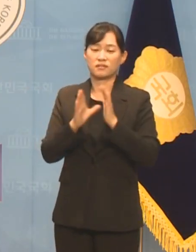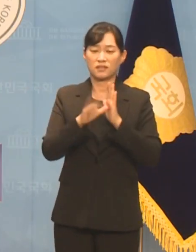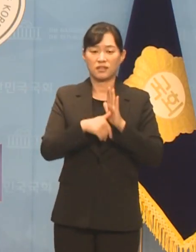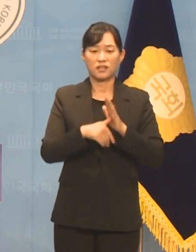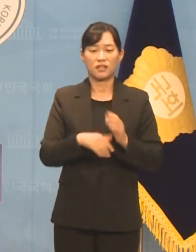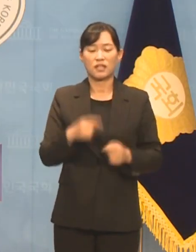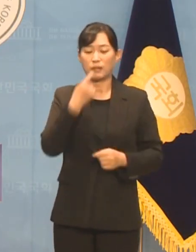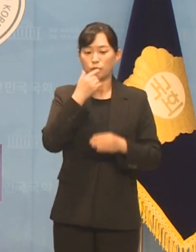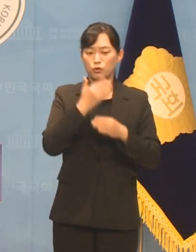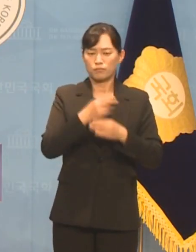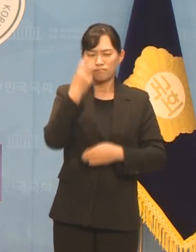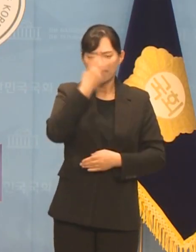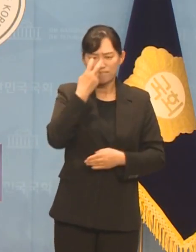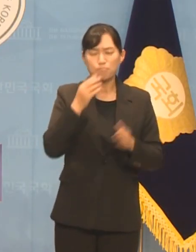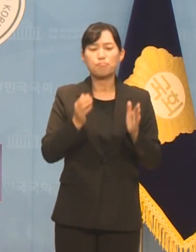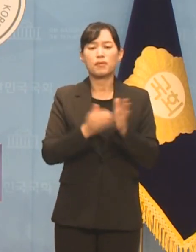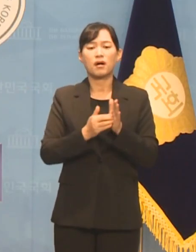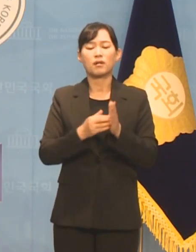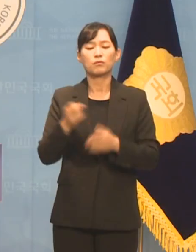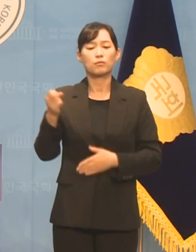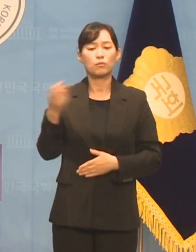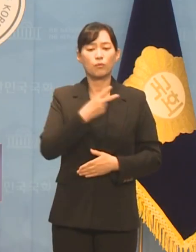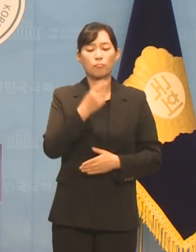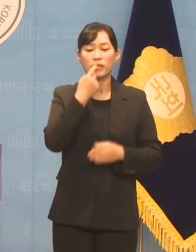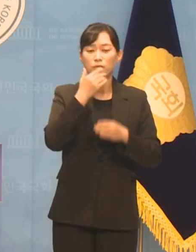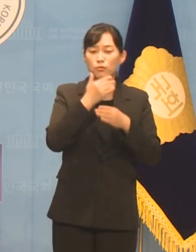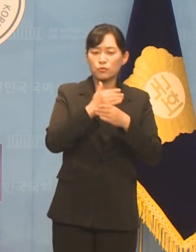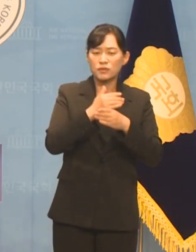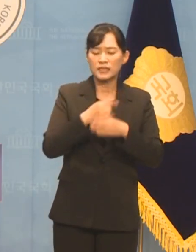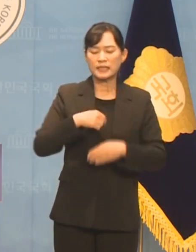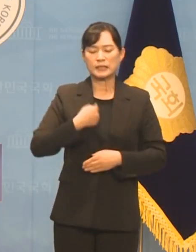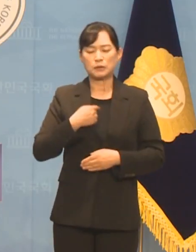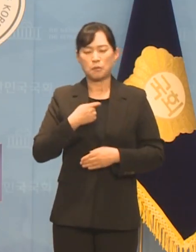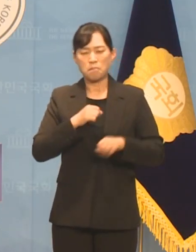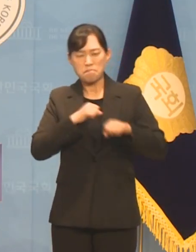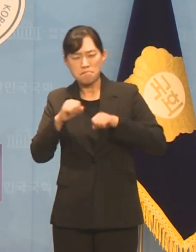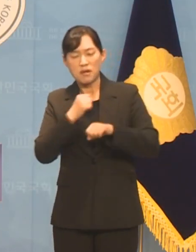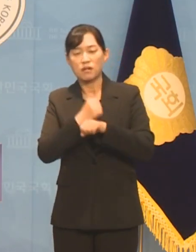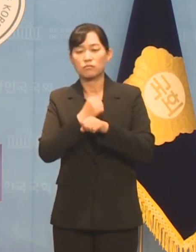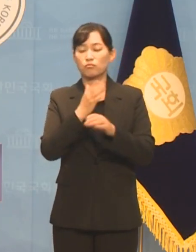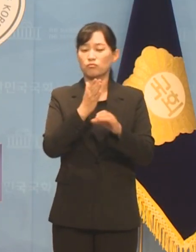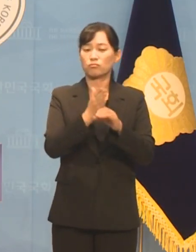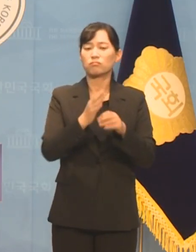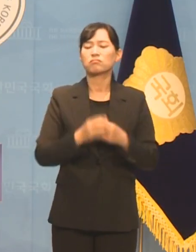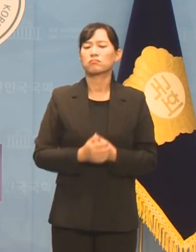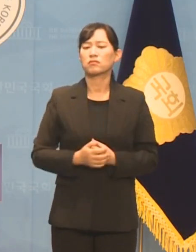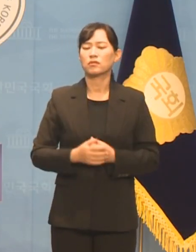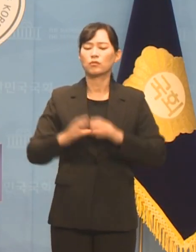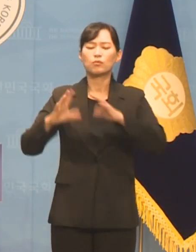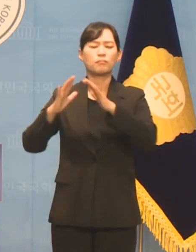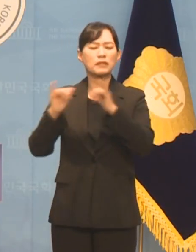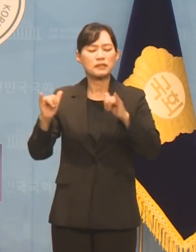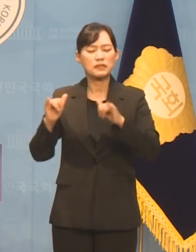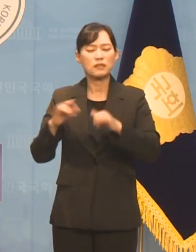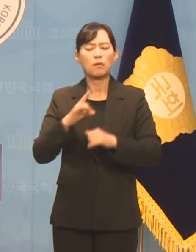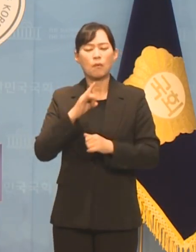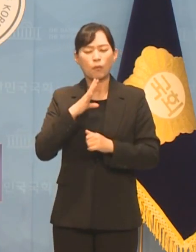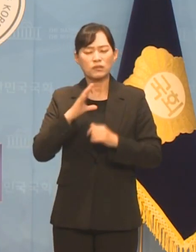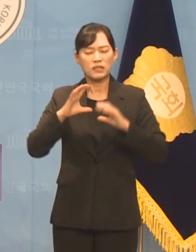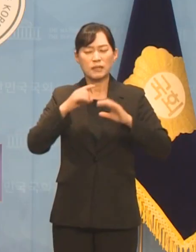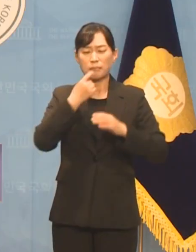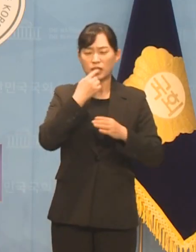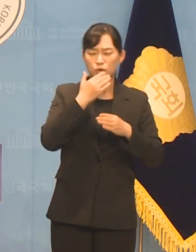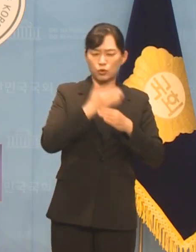민주주의를 지켜냈을 뿐만 아니라 민주주의를 스스로 작동시키고 있습니다. 우리 국민은 단지